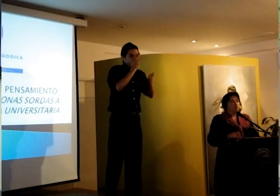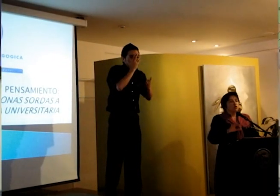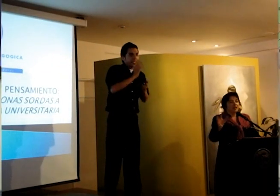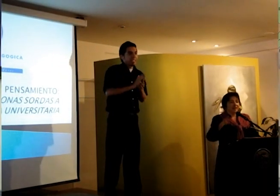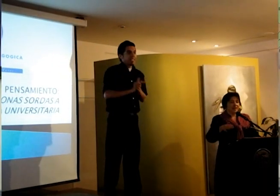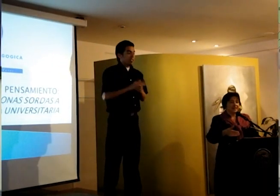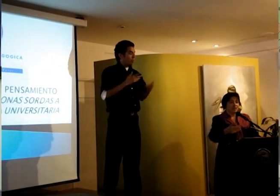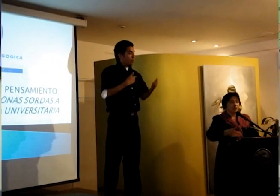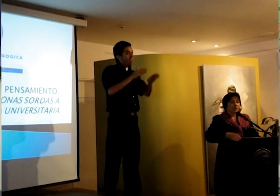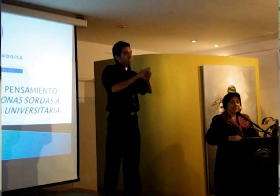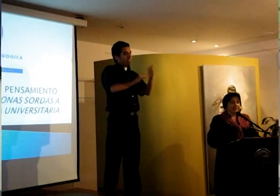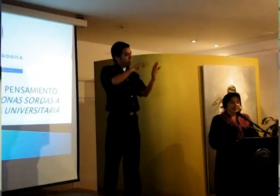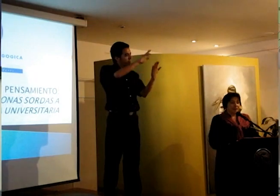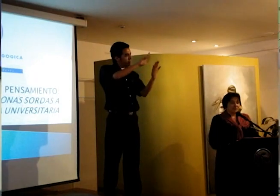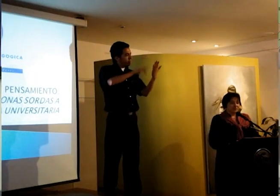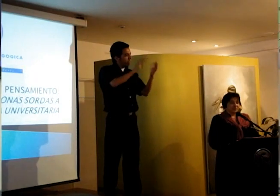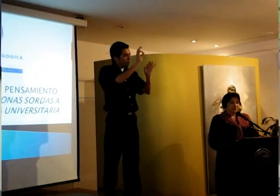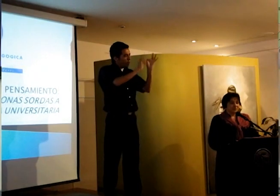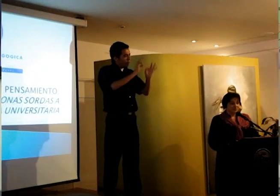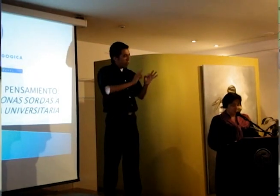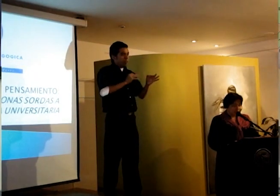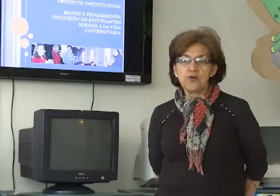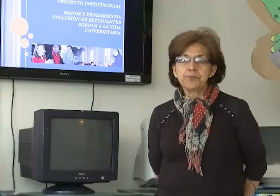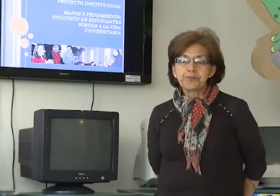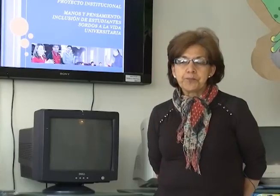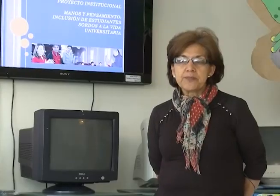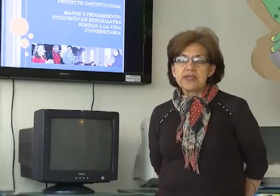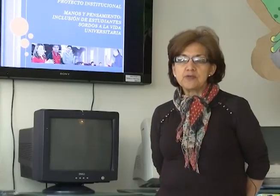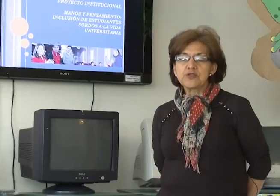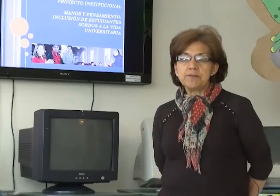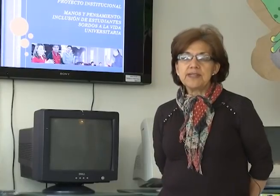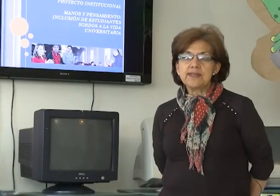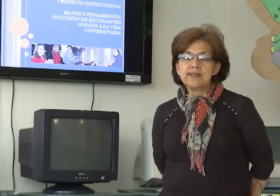de la universidad. Este proyecto es justamente